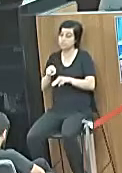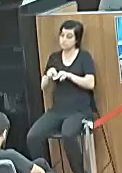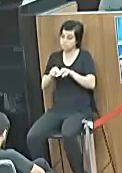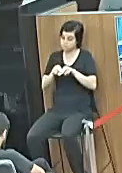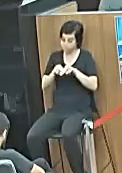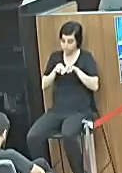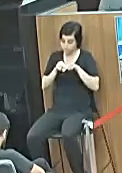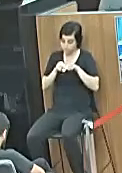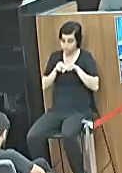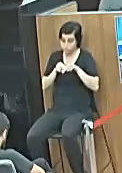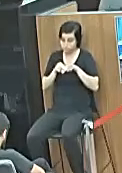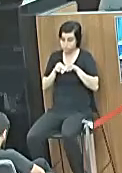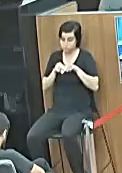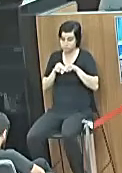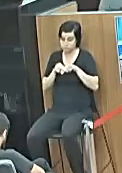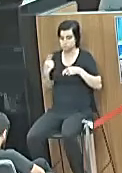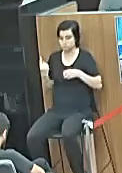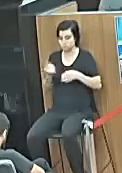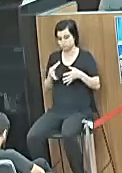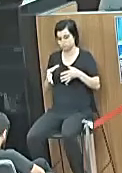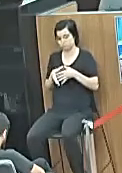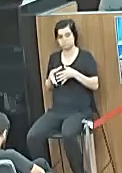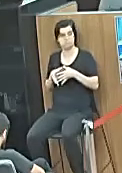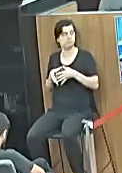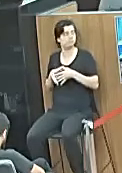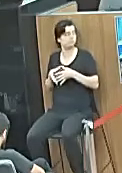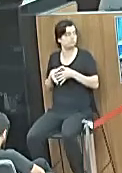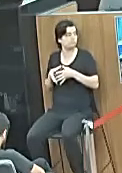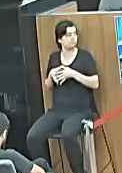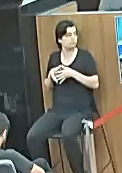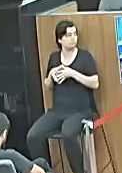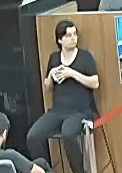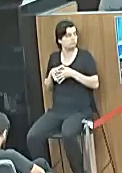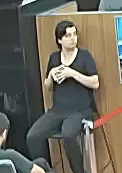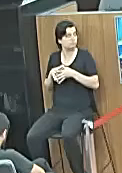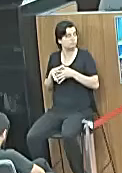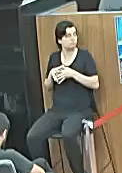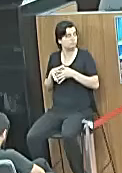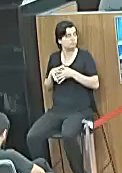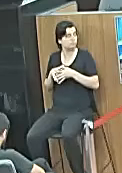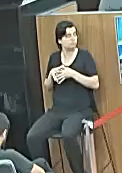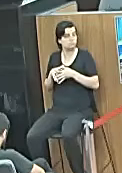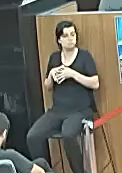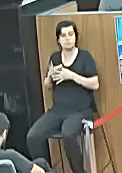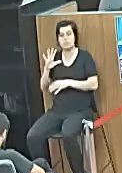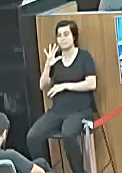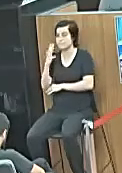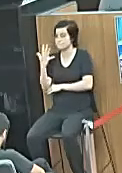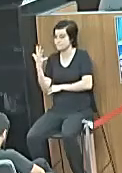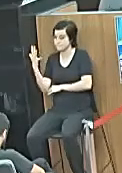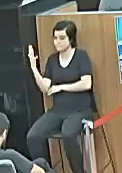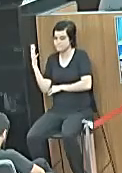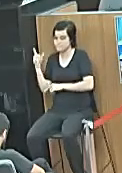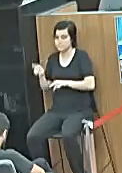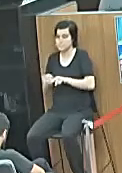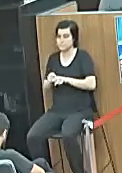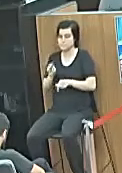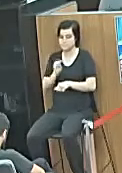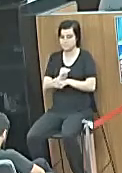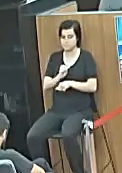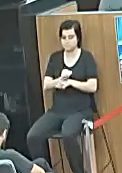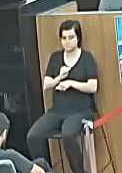razão que os membros do grupo de meio ambiente inclusive elemento baixo